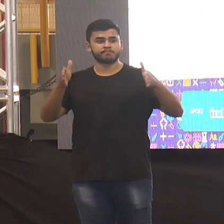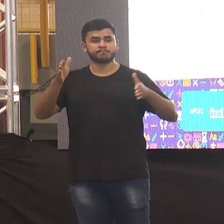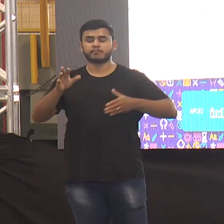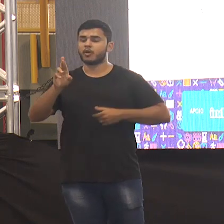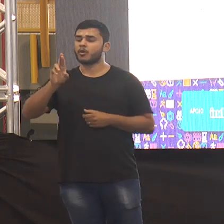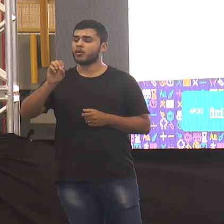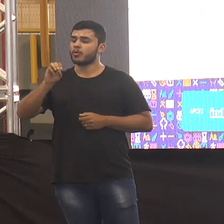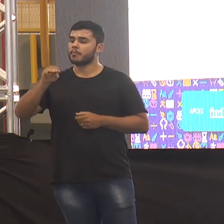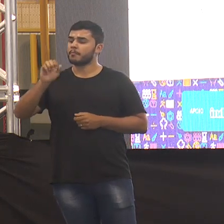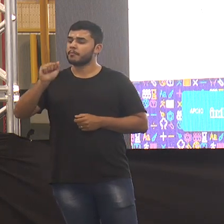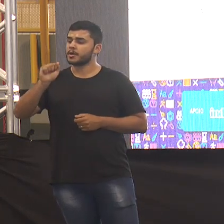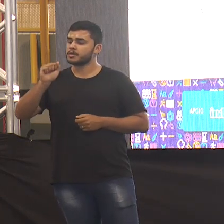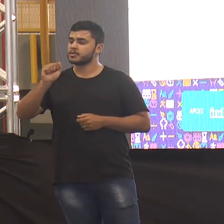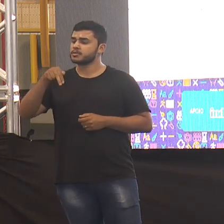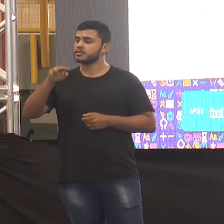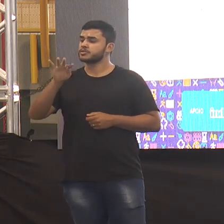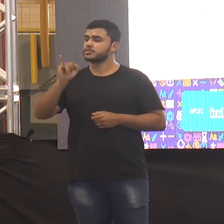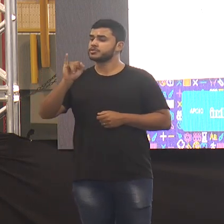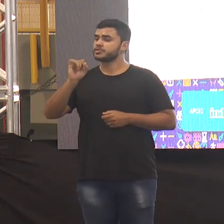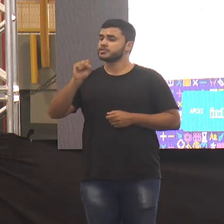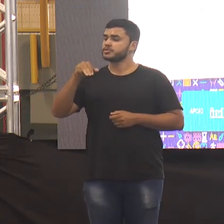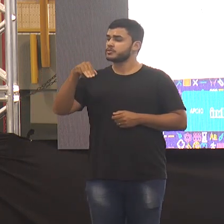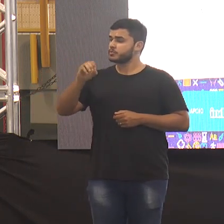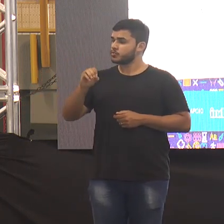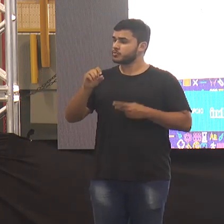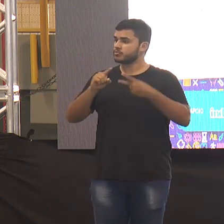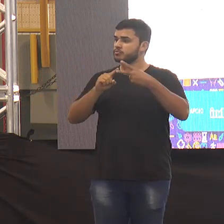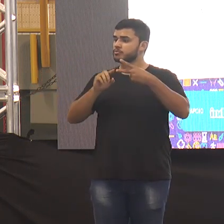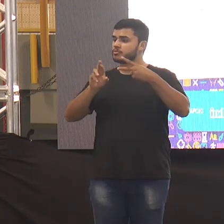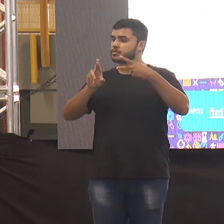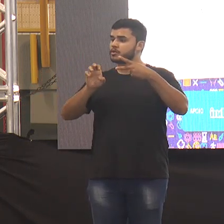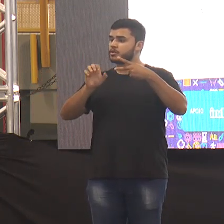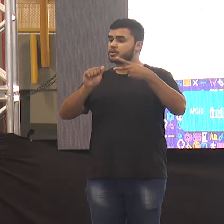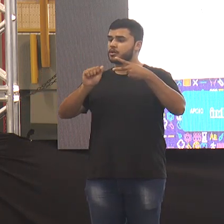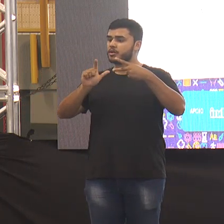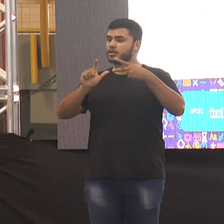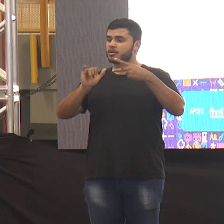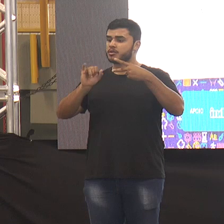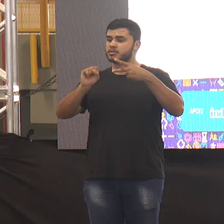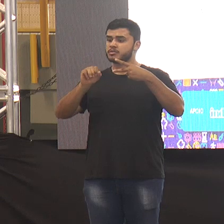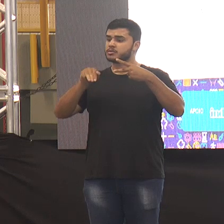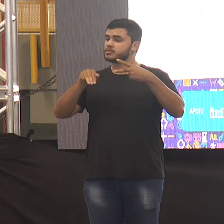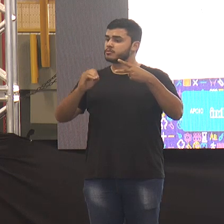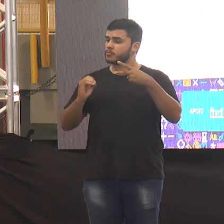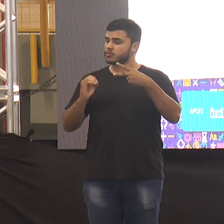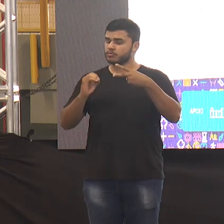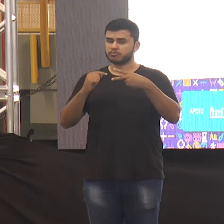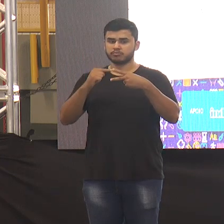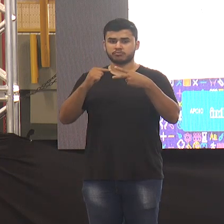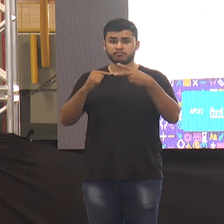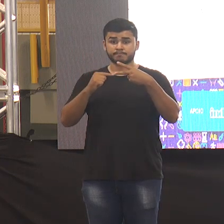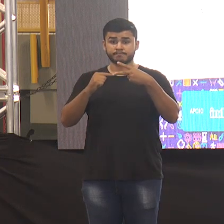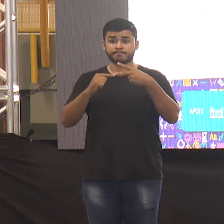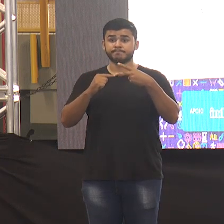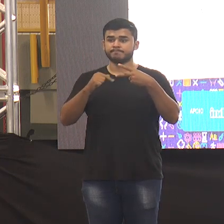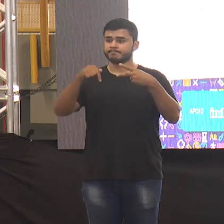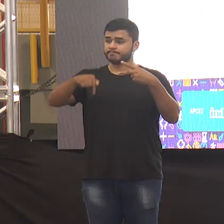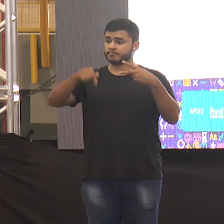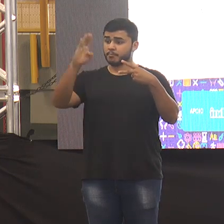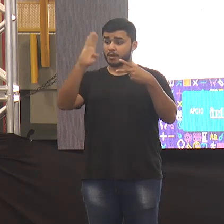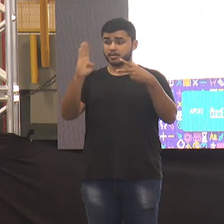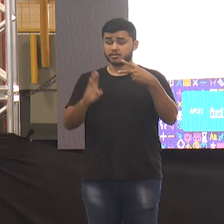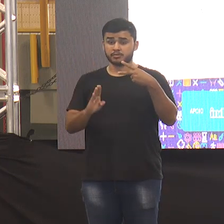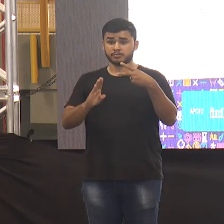Obviamente que a gente vai tentar aqui revisar os principais pontos, porque o romantismo é um assunto muito